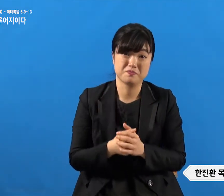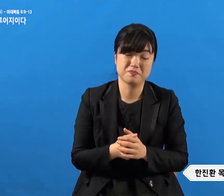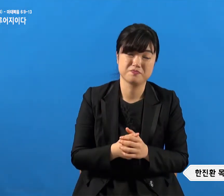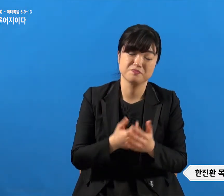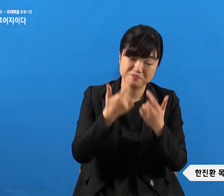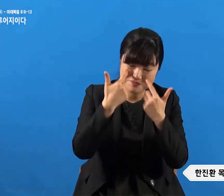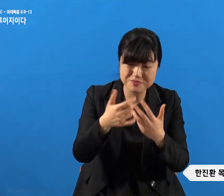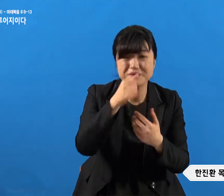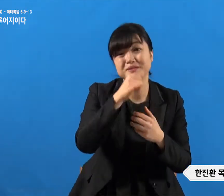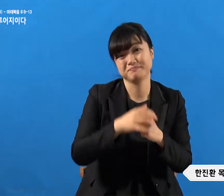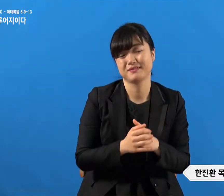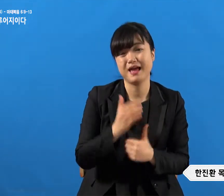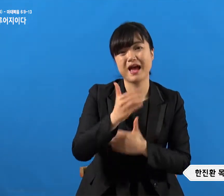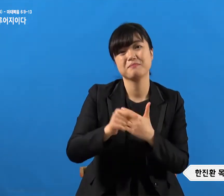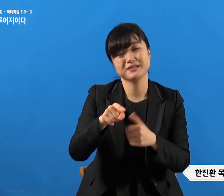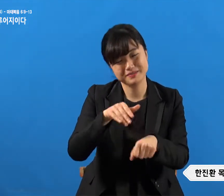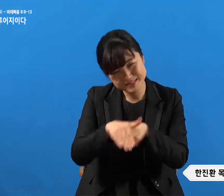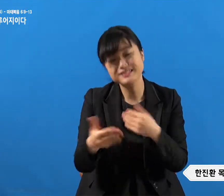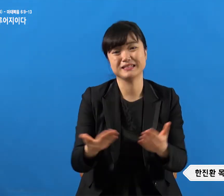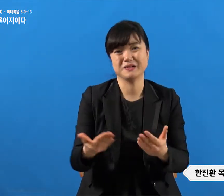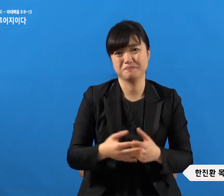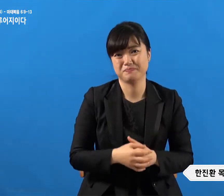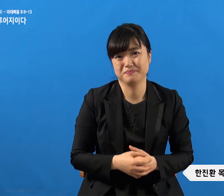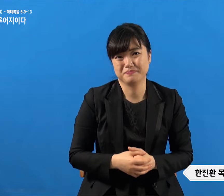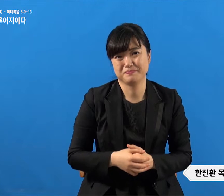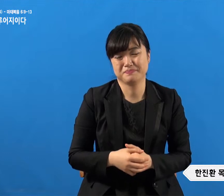분명히 그렇습니다. 하나님 그렇게 일하십니다.